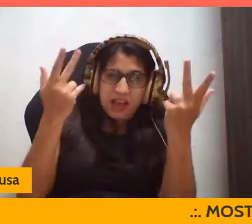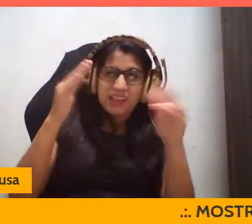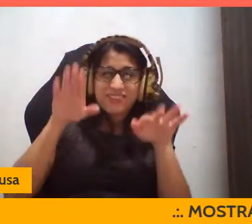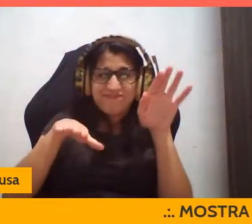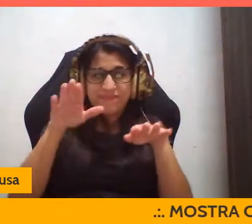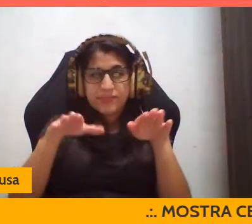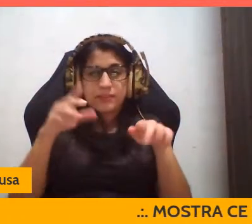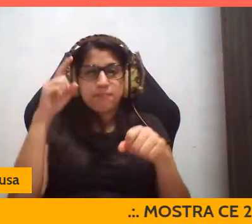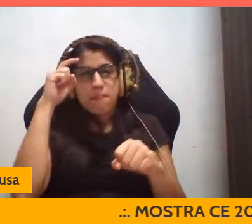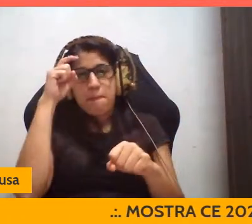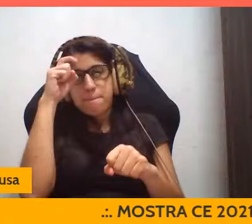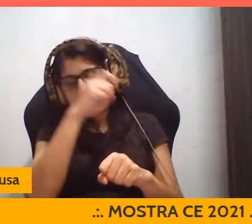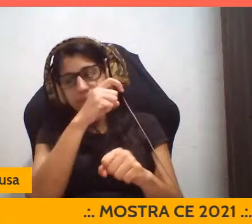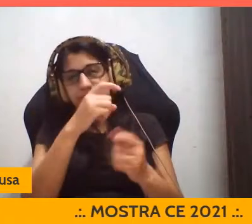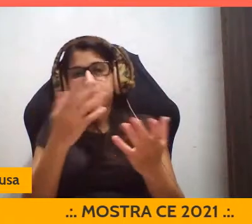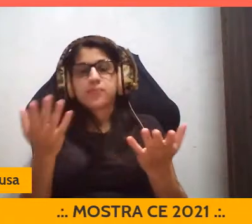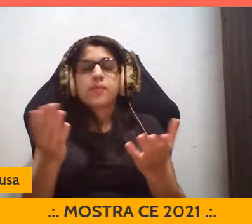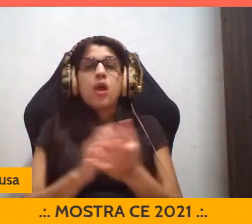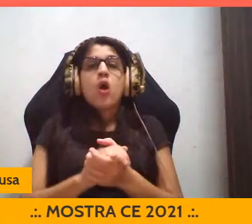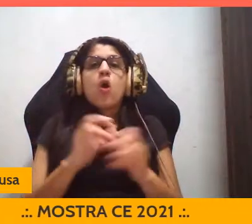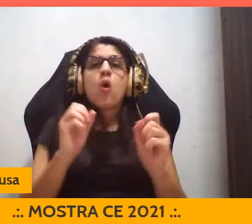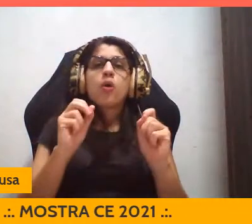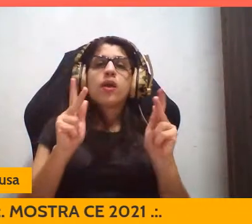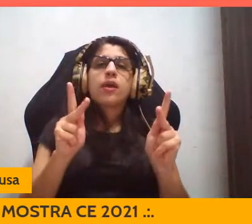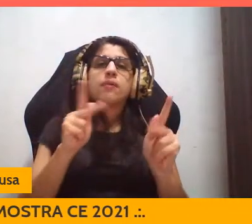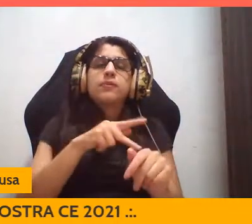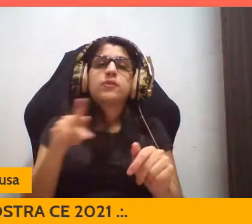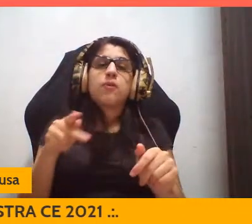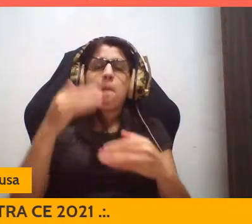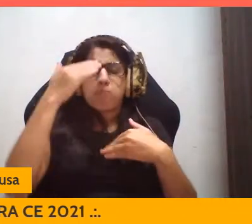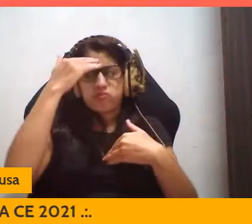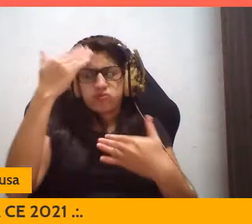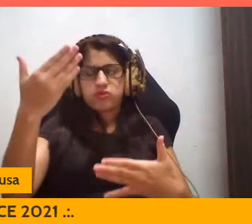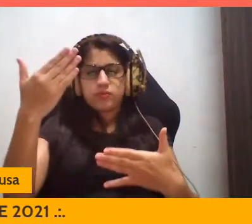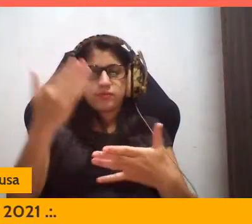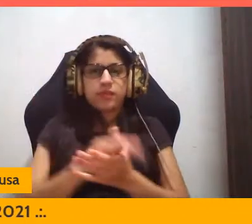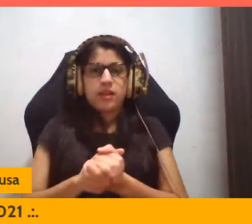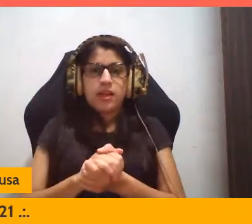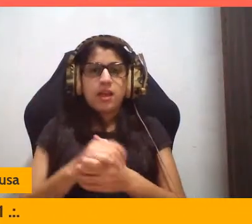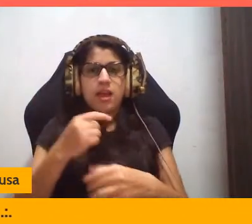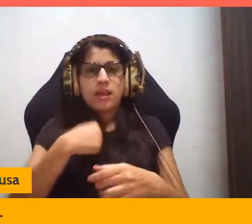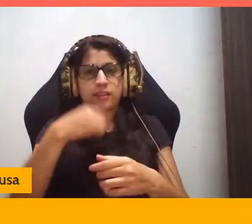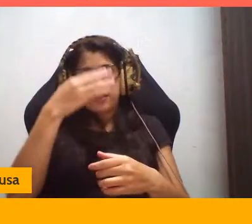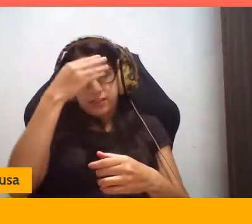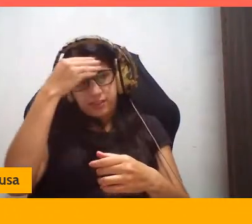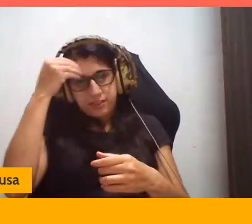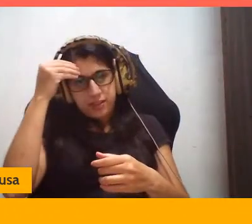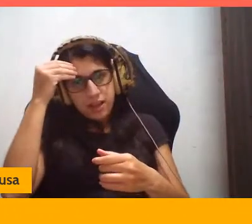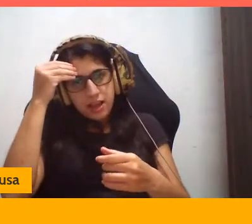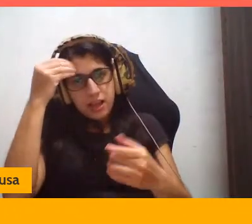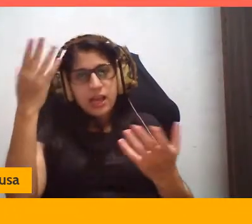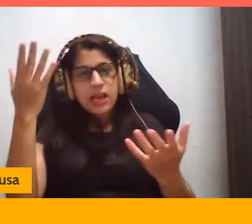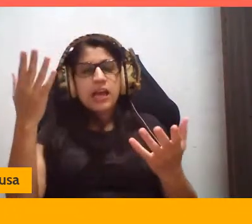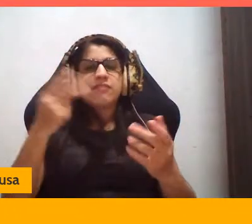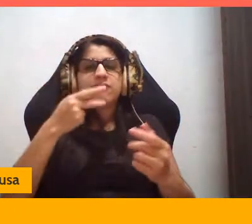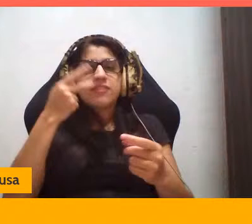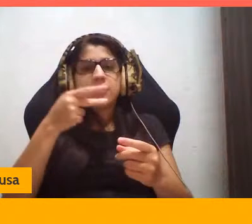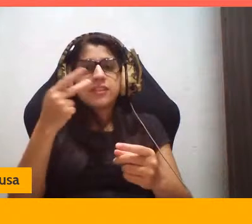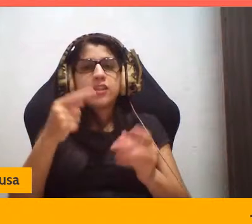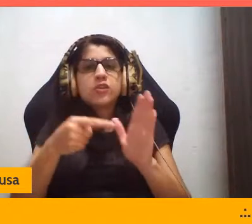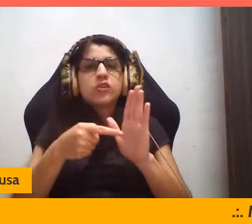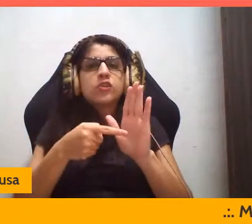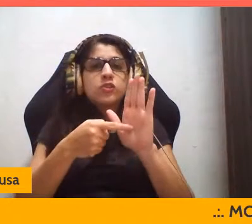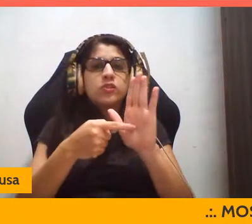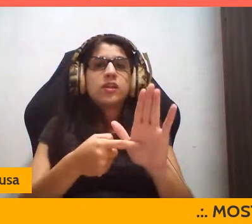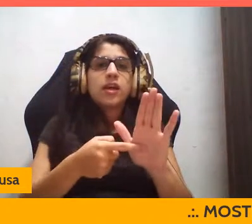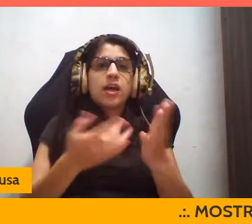Ok, professor, muito obrigado. Eu esqueci de falar na sua apresentação que o professor Tim tem uma referência nacional